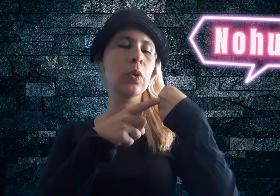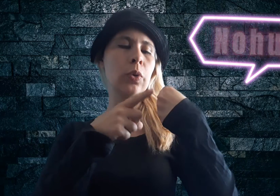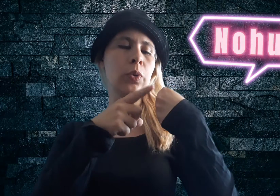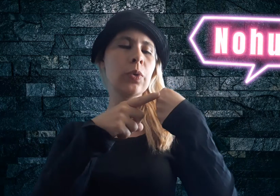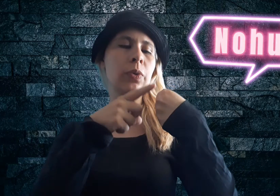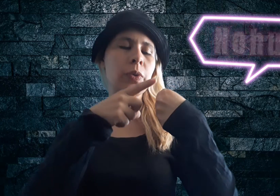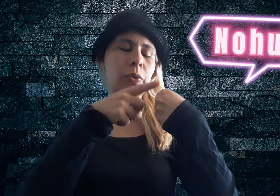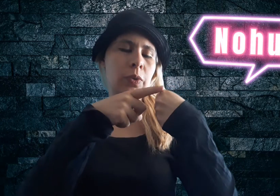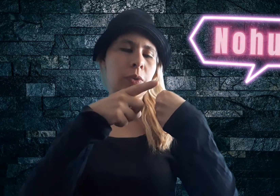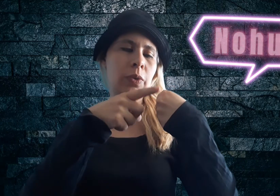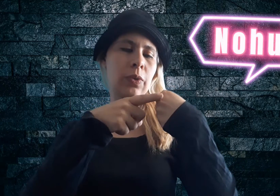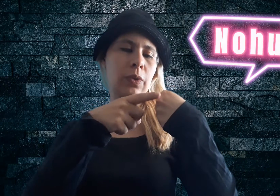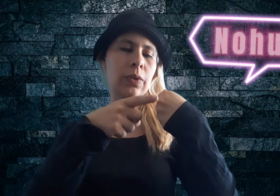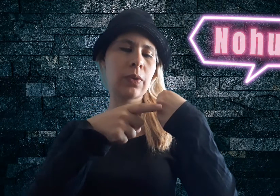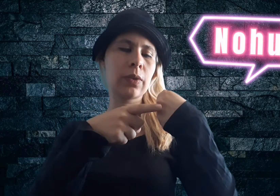Nohut.